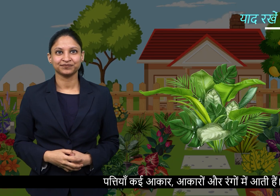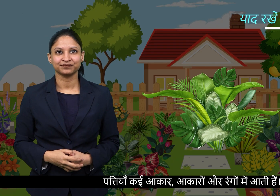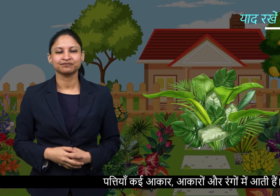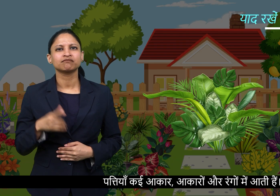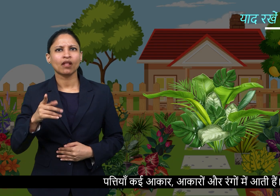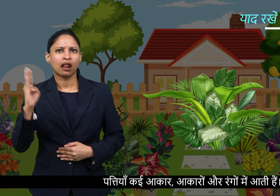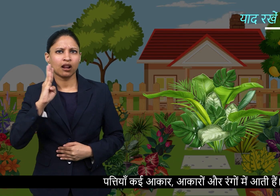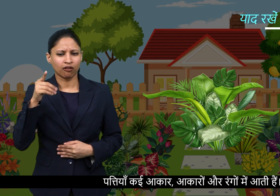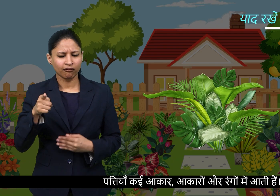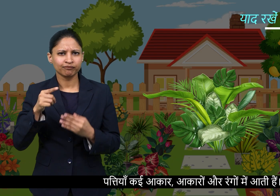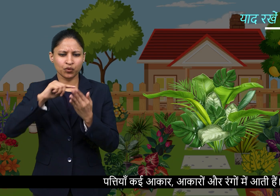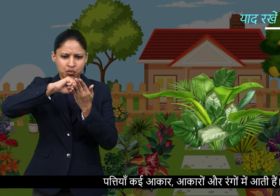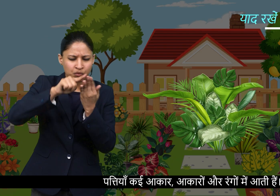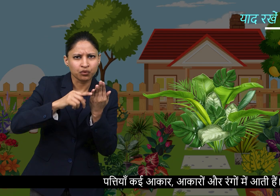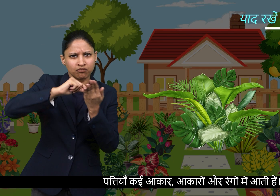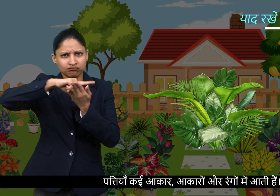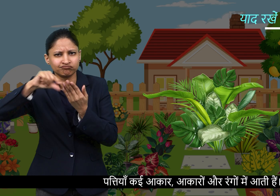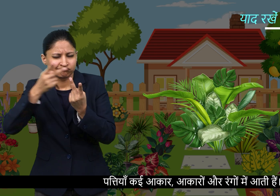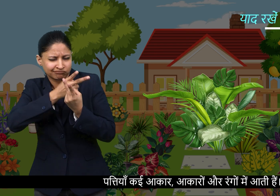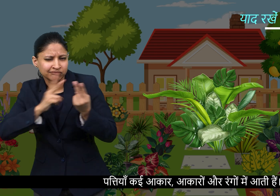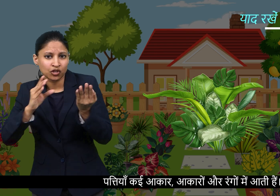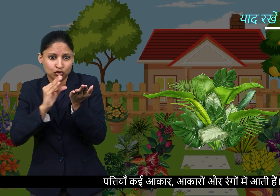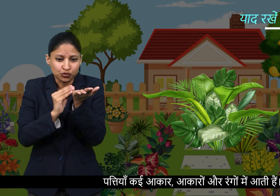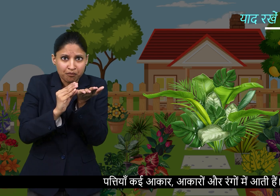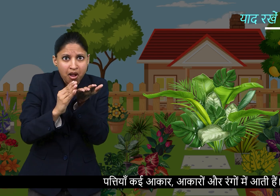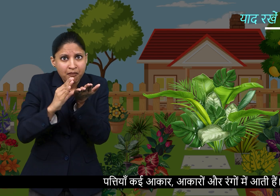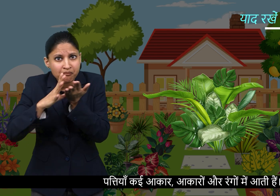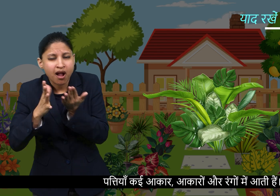पत्तियां कई आकारों और रंगों में आती है।